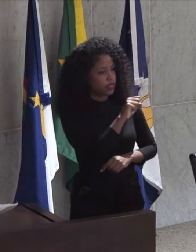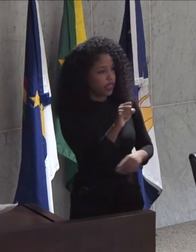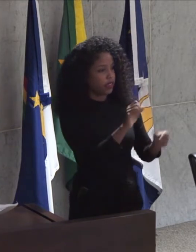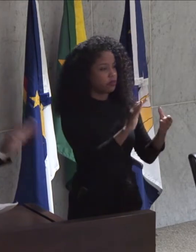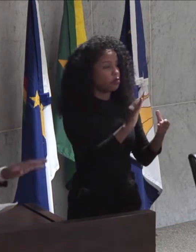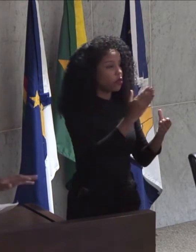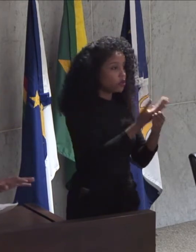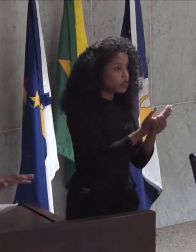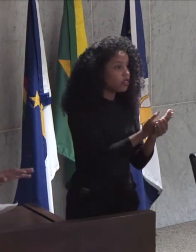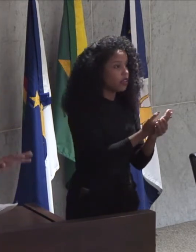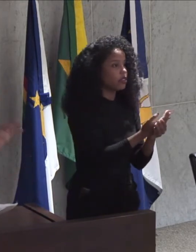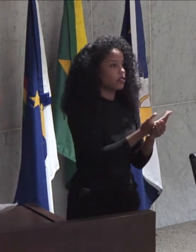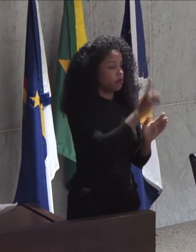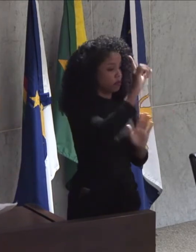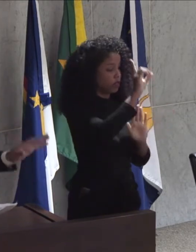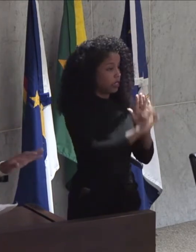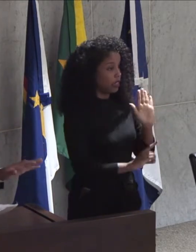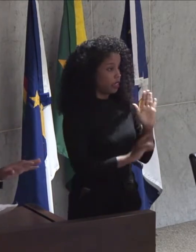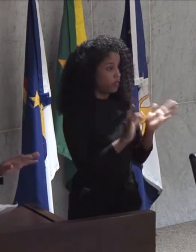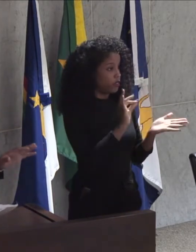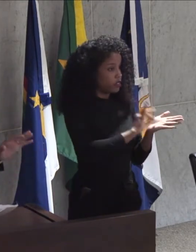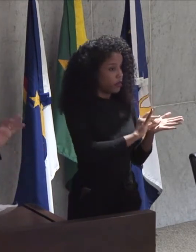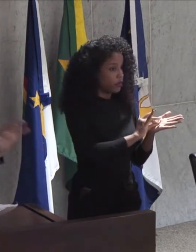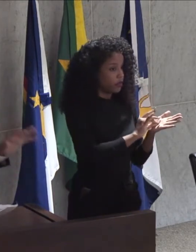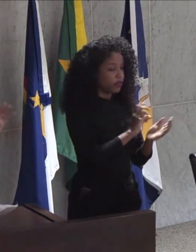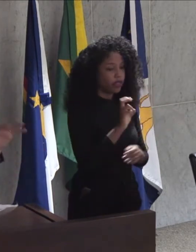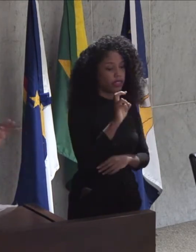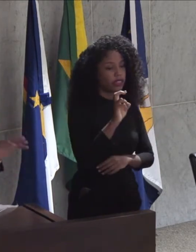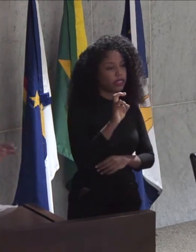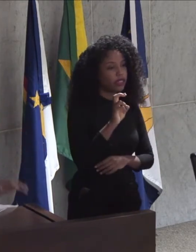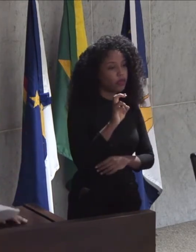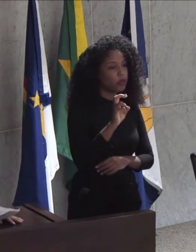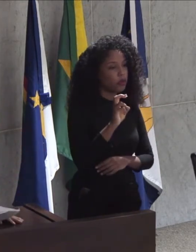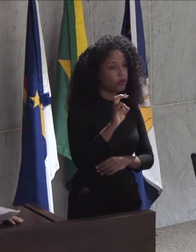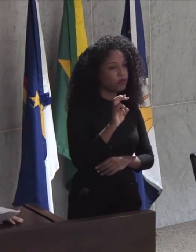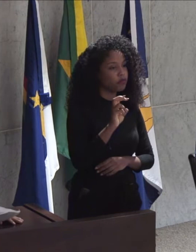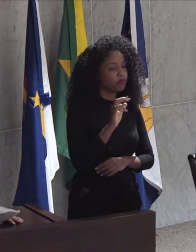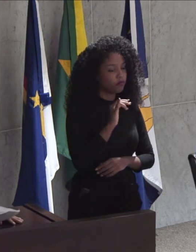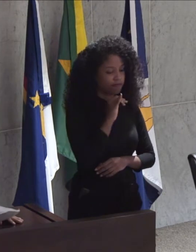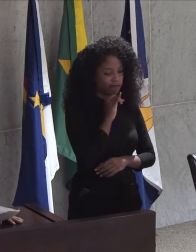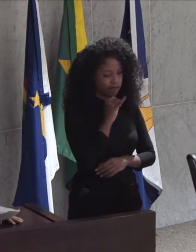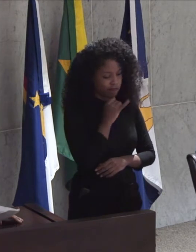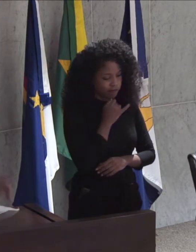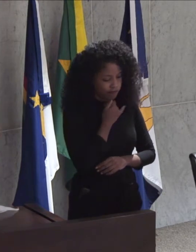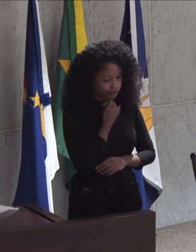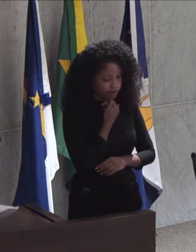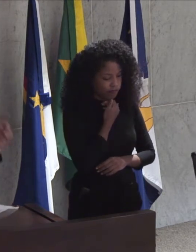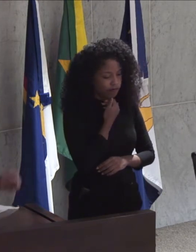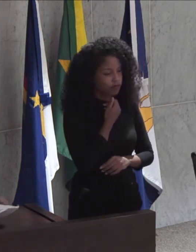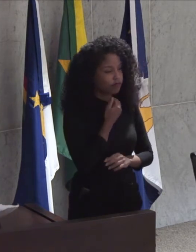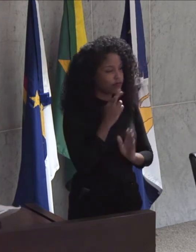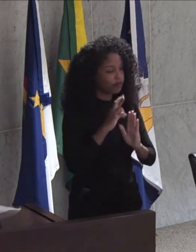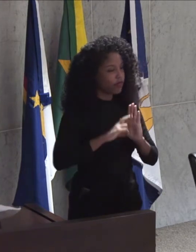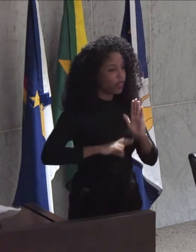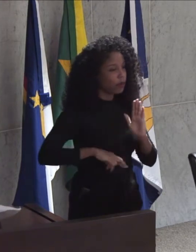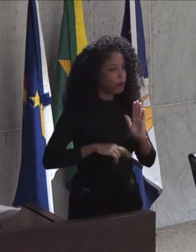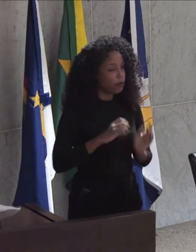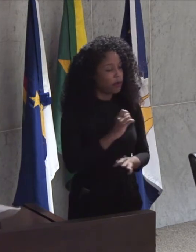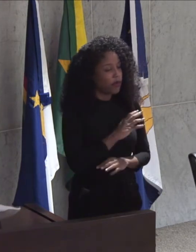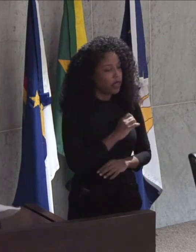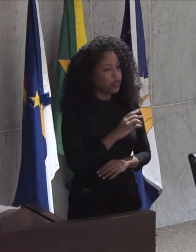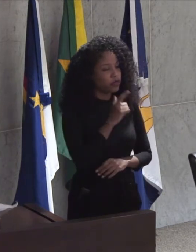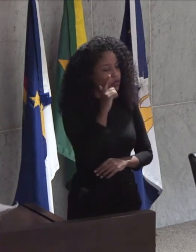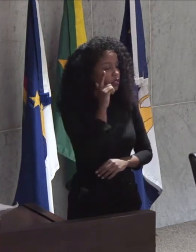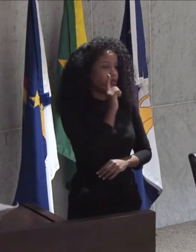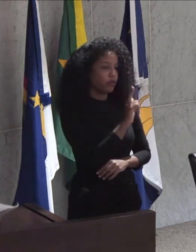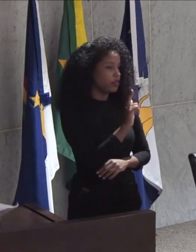busca de um direito, 5 voltam com a cabeça baixa para casa, com medo de nunca mais ter direito de conceder